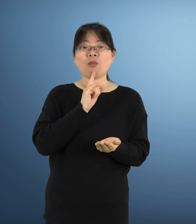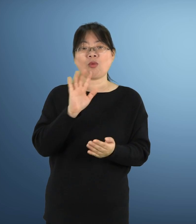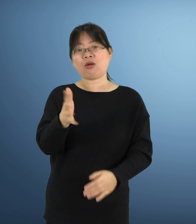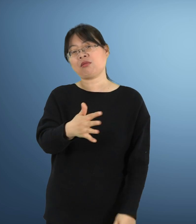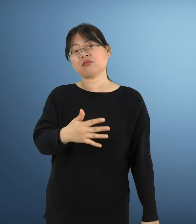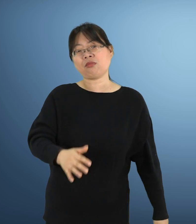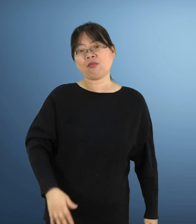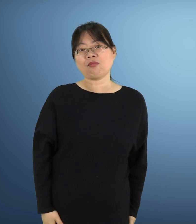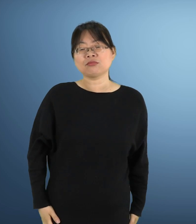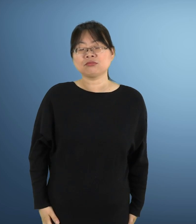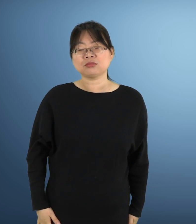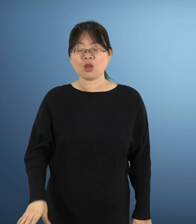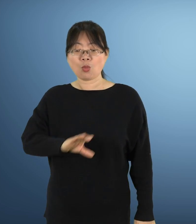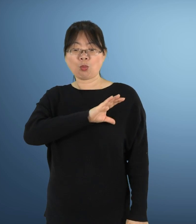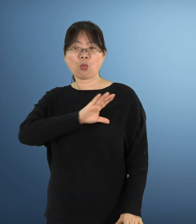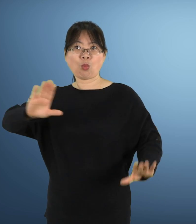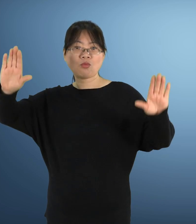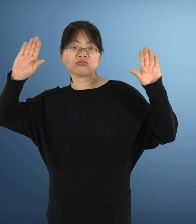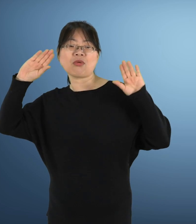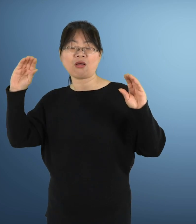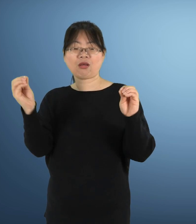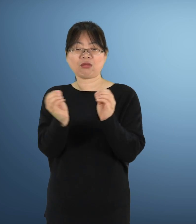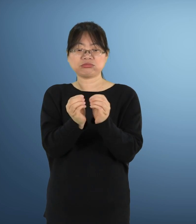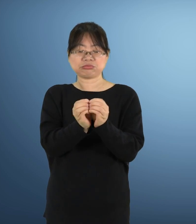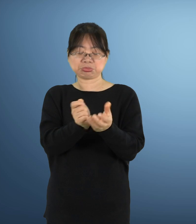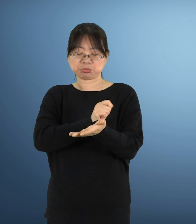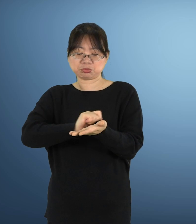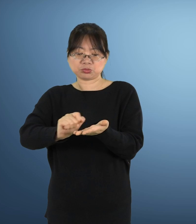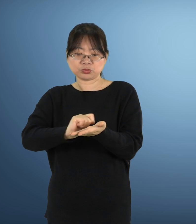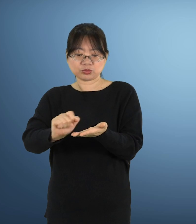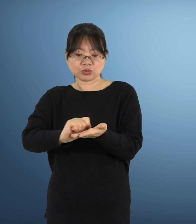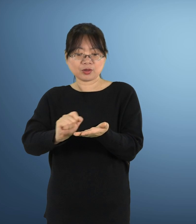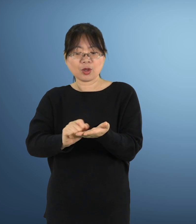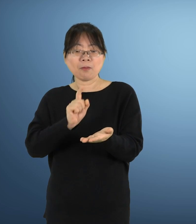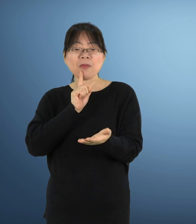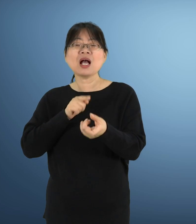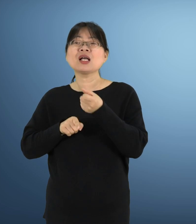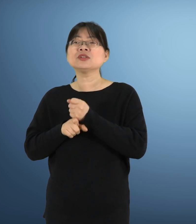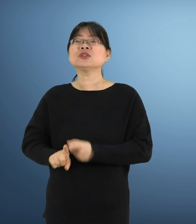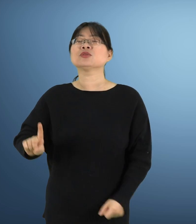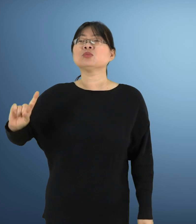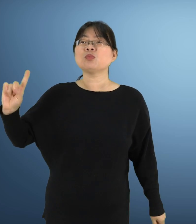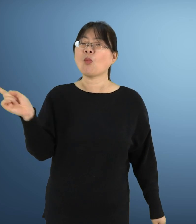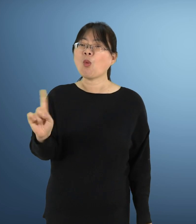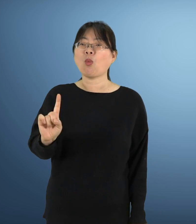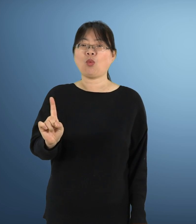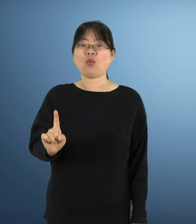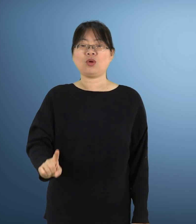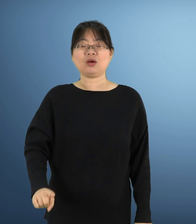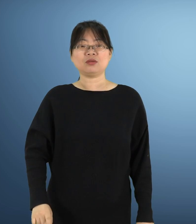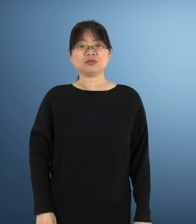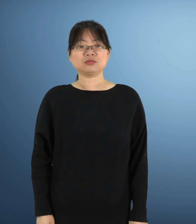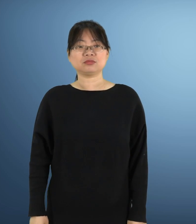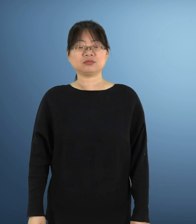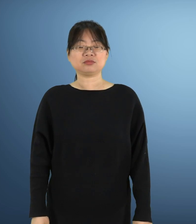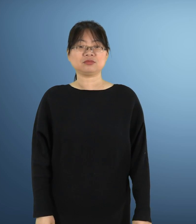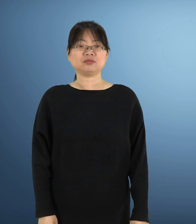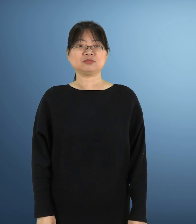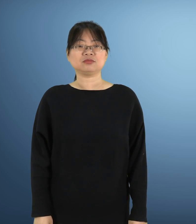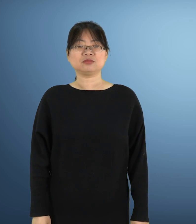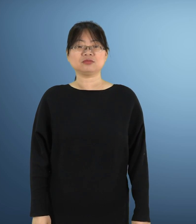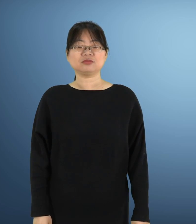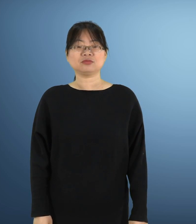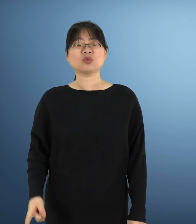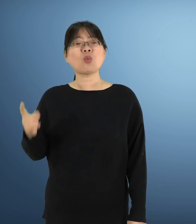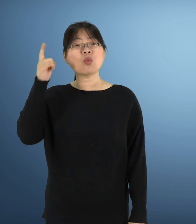하고 모세의 글이라는 표현을 했을까요? 모세가 우리에게 써준 글에는 이렇게 했단 말이에요.